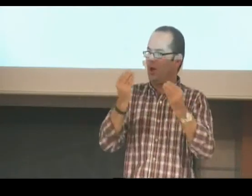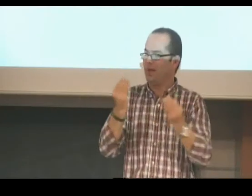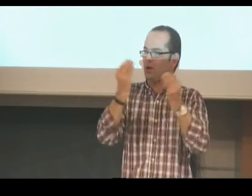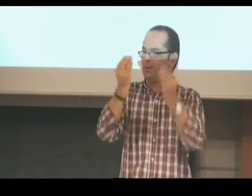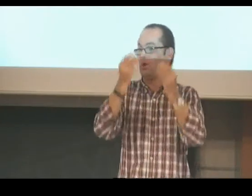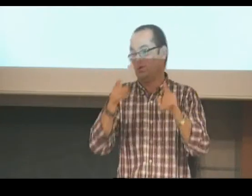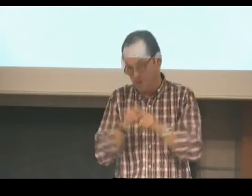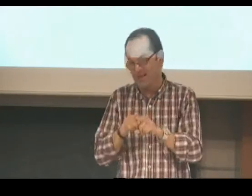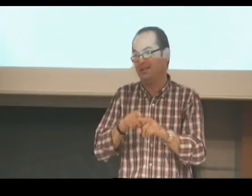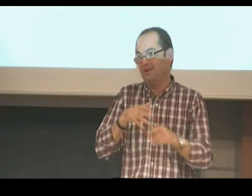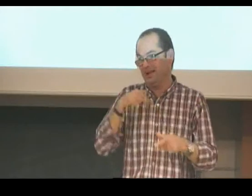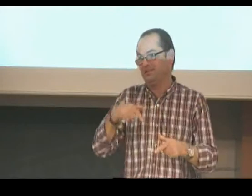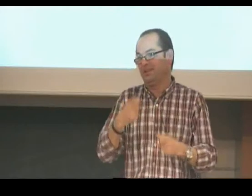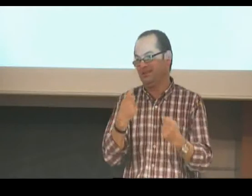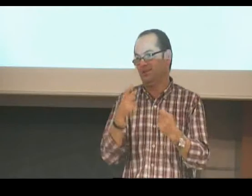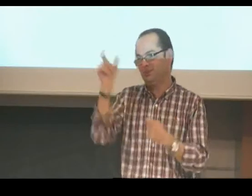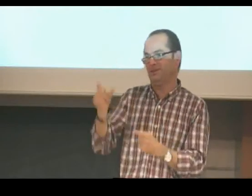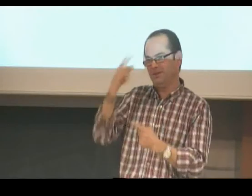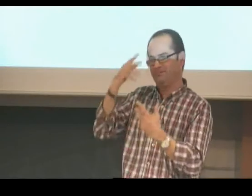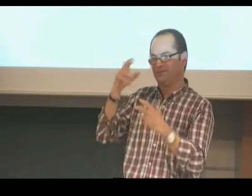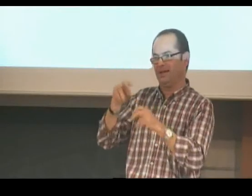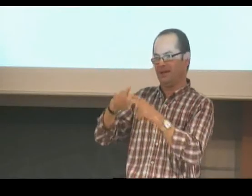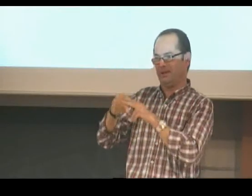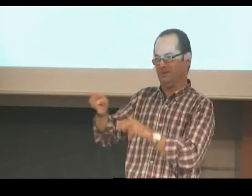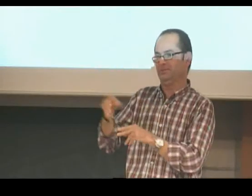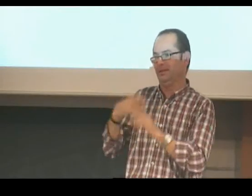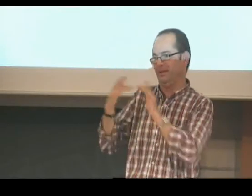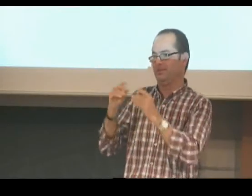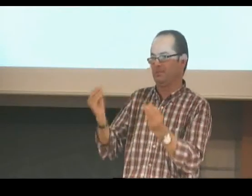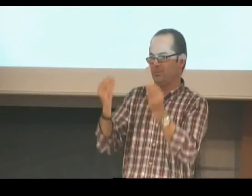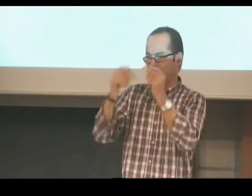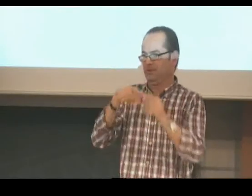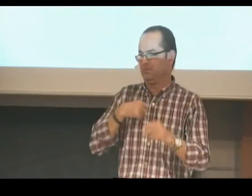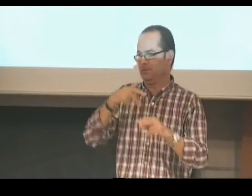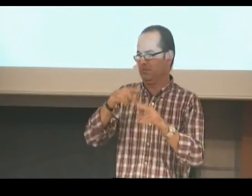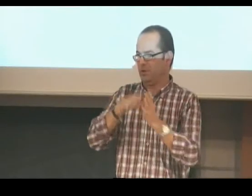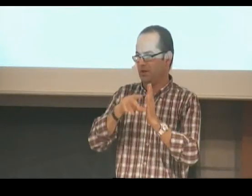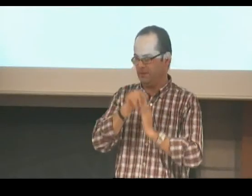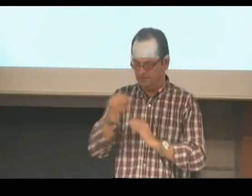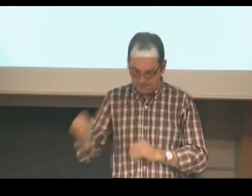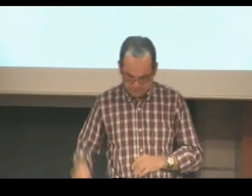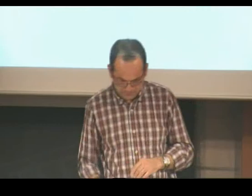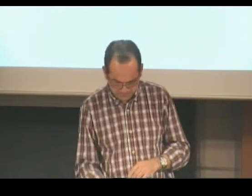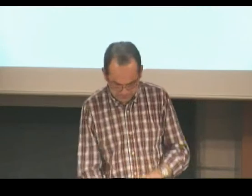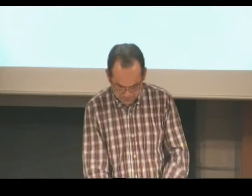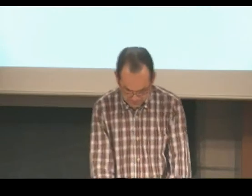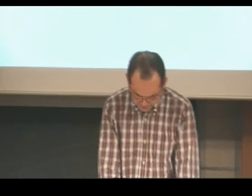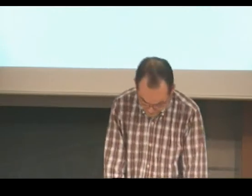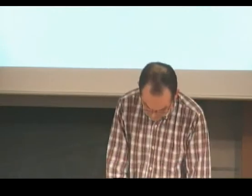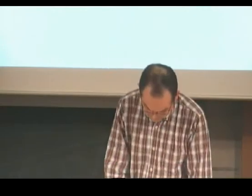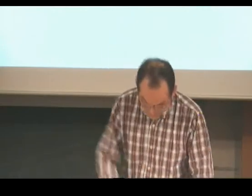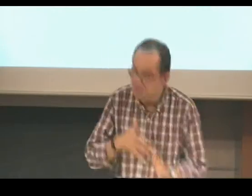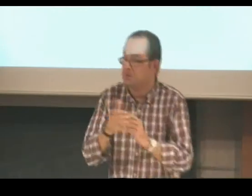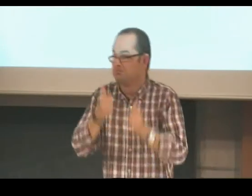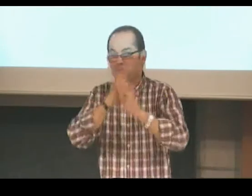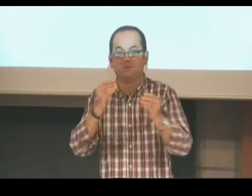de formar-nos, i ells són els encarregats de contestar-nos tots els dubtes que van sorgint arran de les noves versions d'aquest programa. Doncs aquest expert en